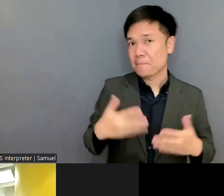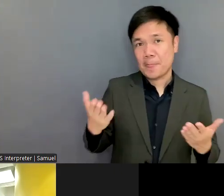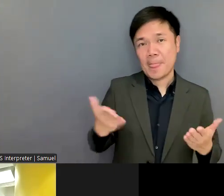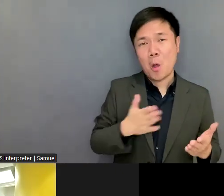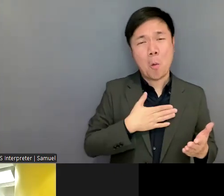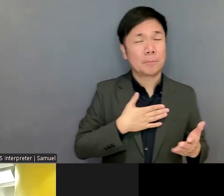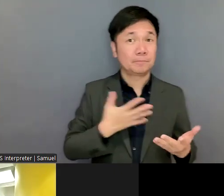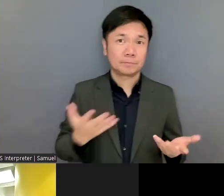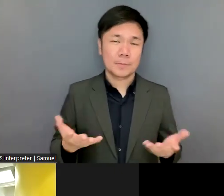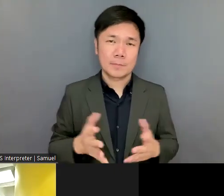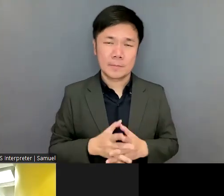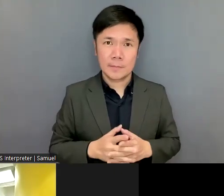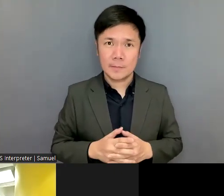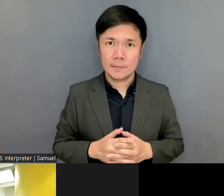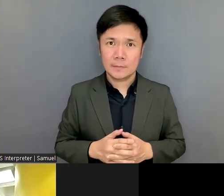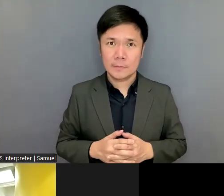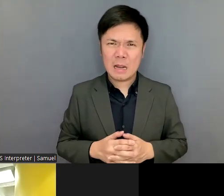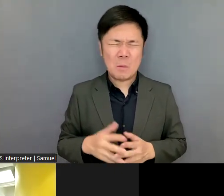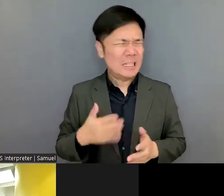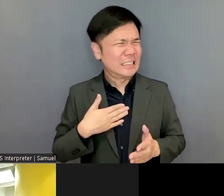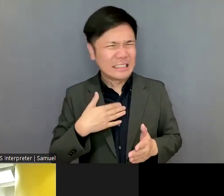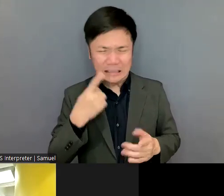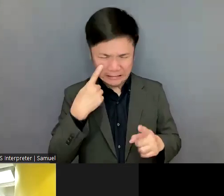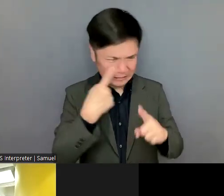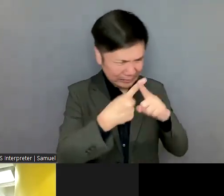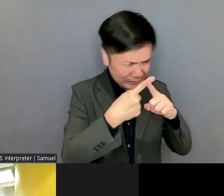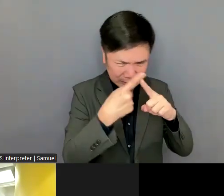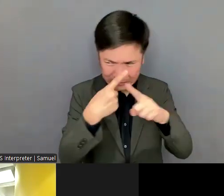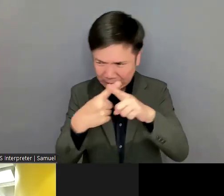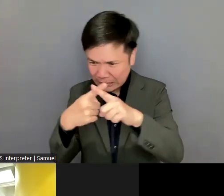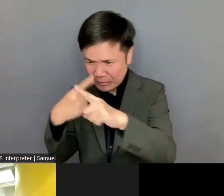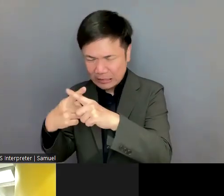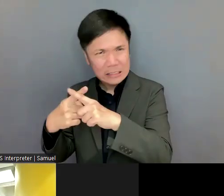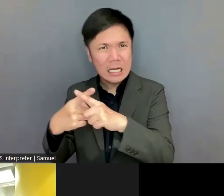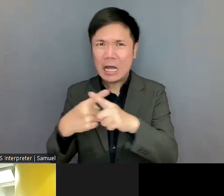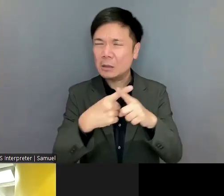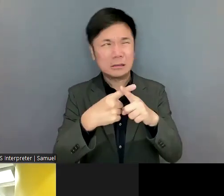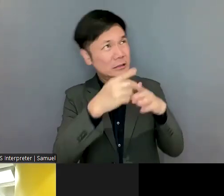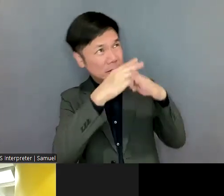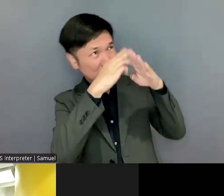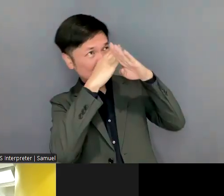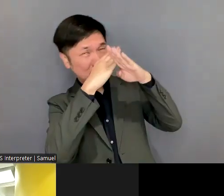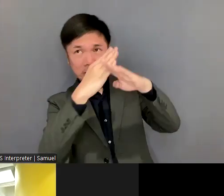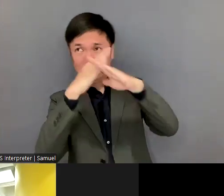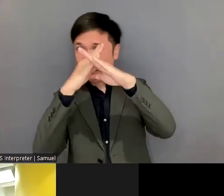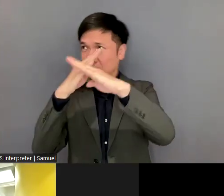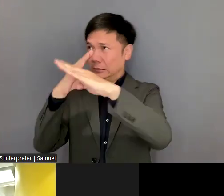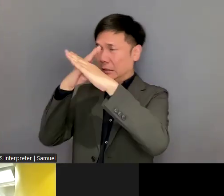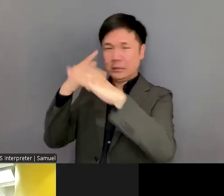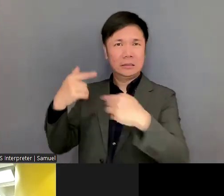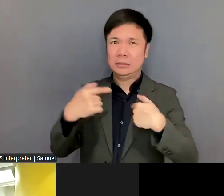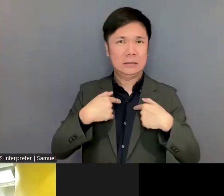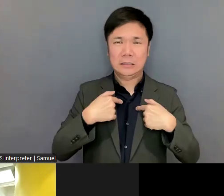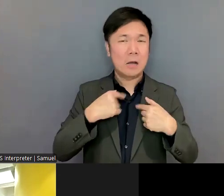no participamos to make some activamente dentro mistakes. de la comunidad. That's why we cannot Aquí hay fully un tema participate que in hemos a